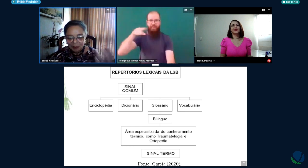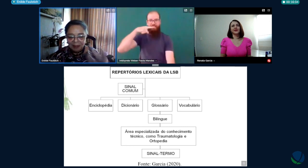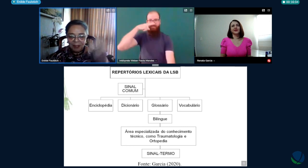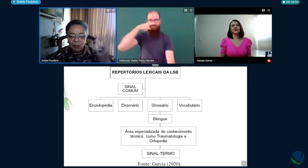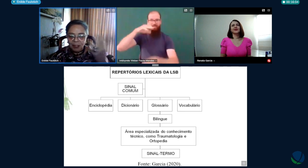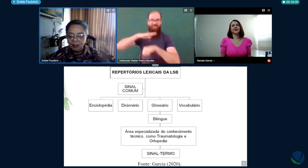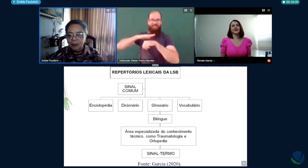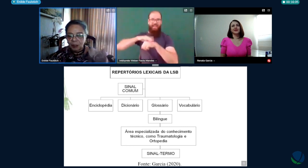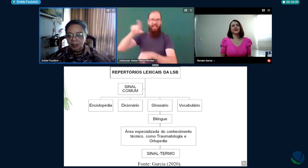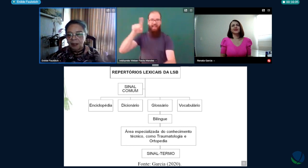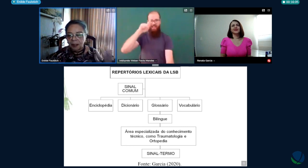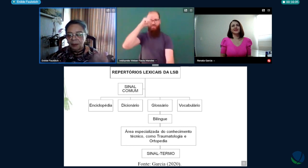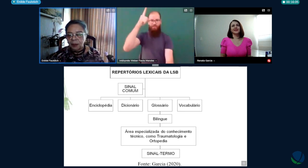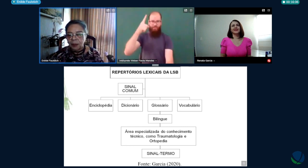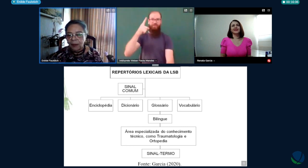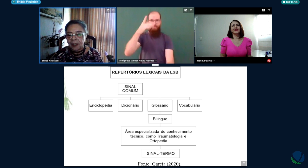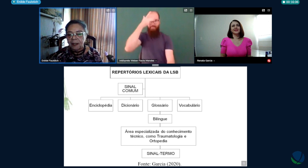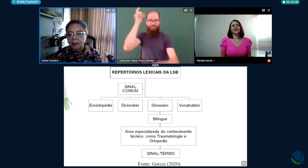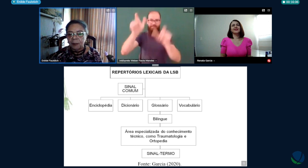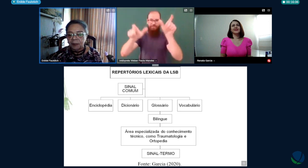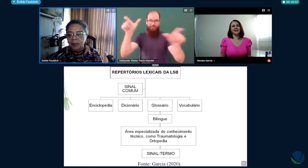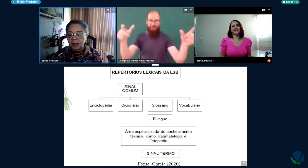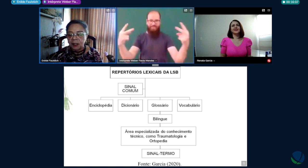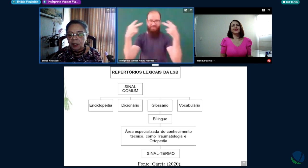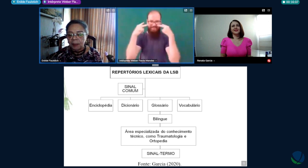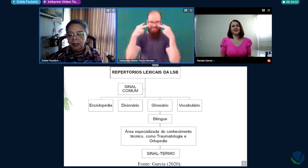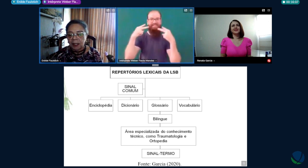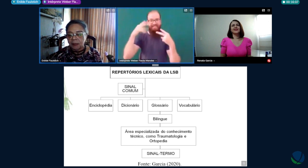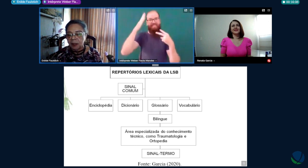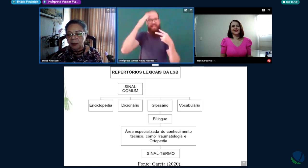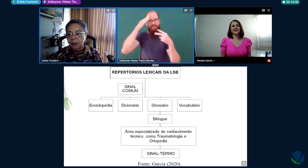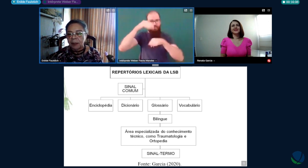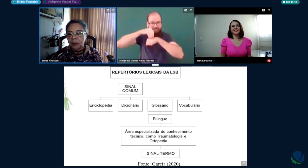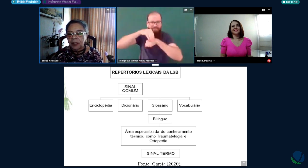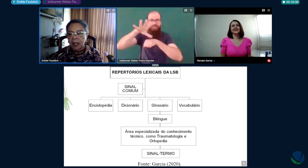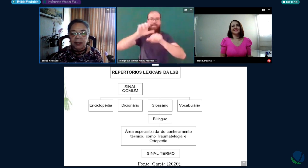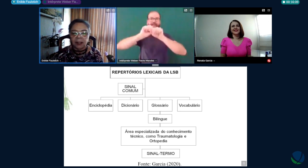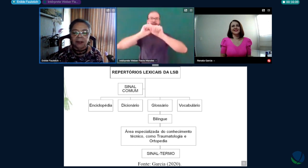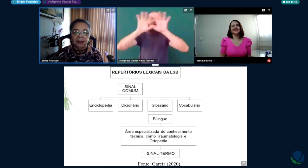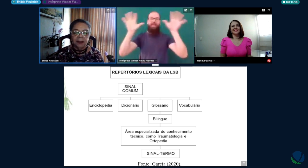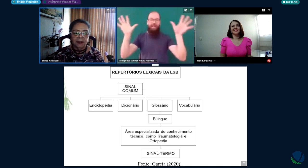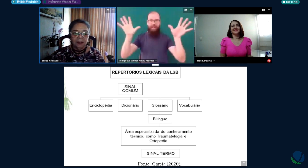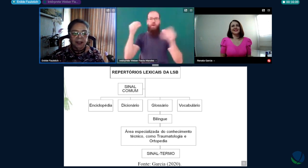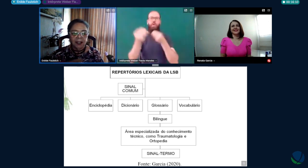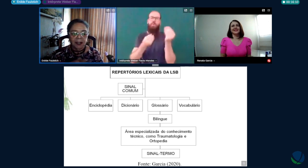para. Porque tem gente assistindo, então a gente faz, tem que deixar bem claro, sinal da ambiguidade